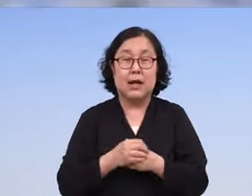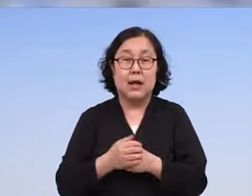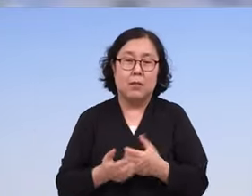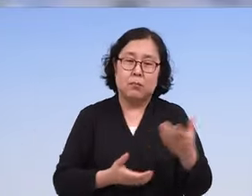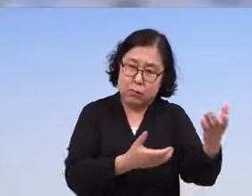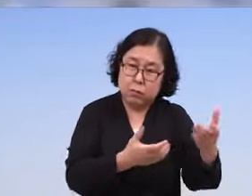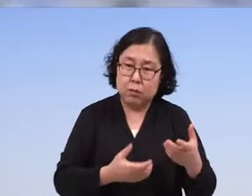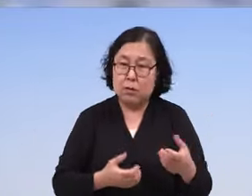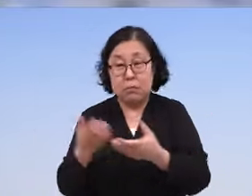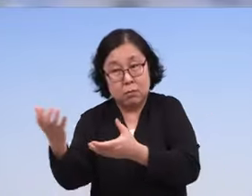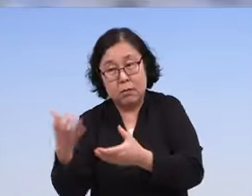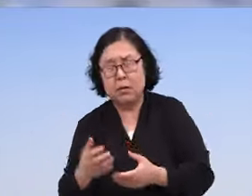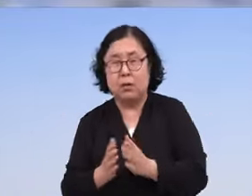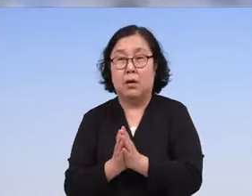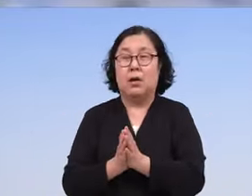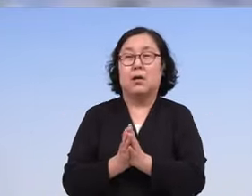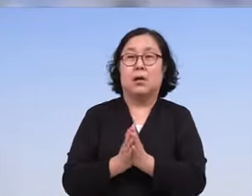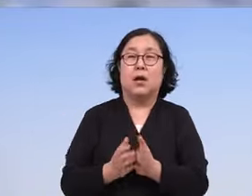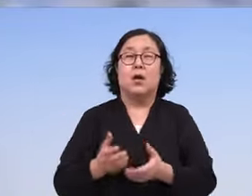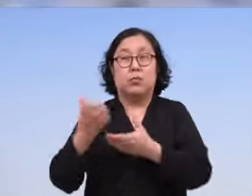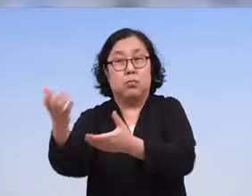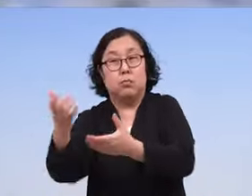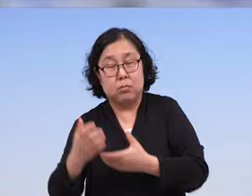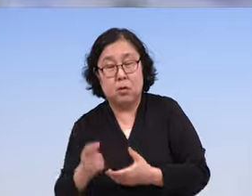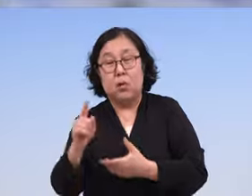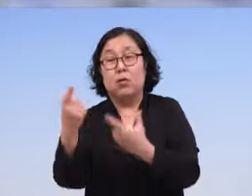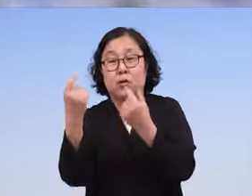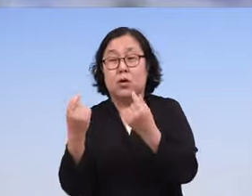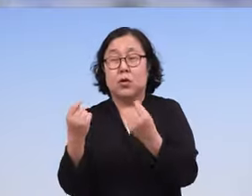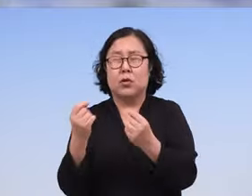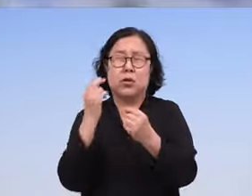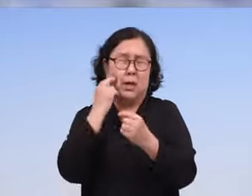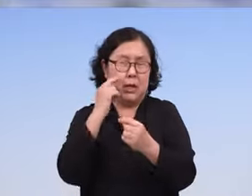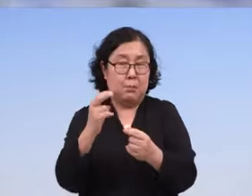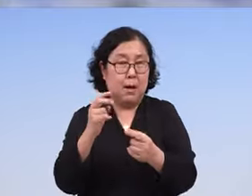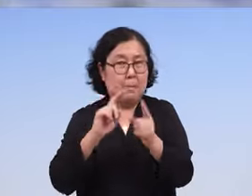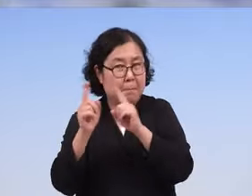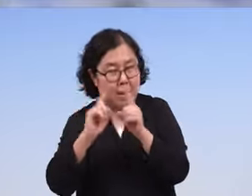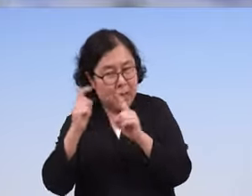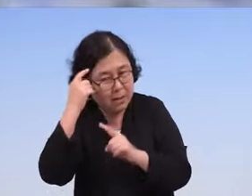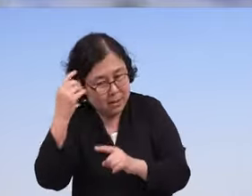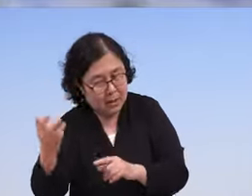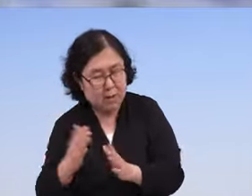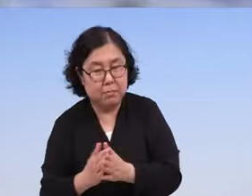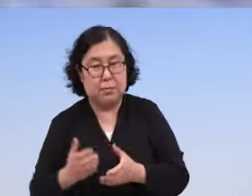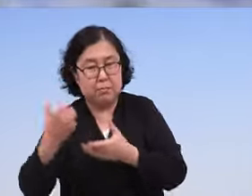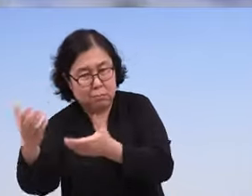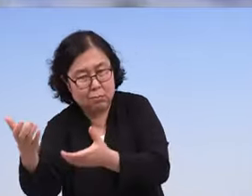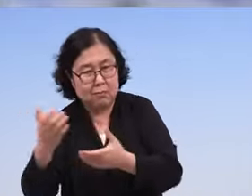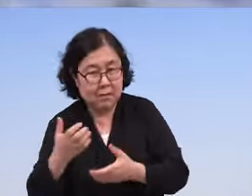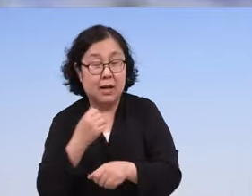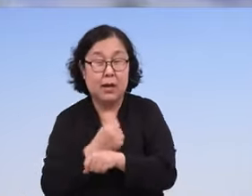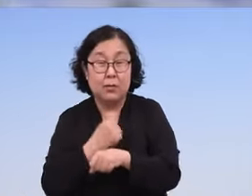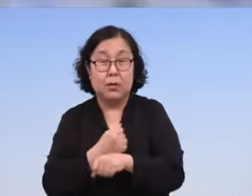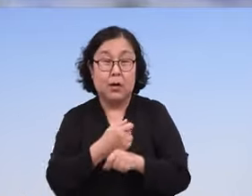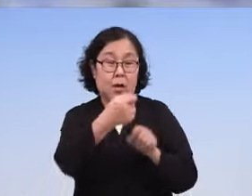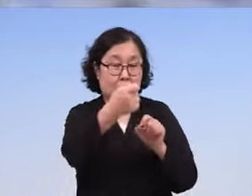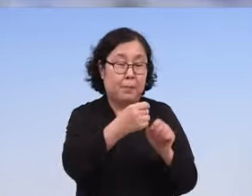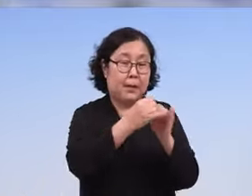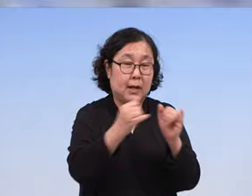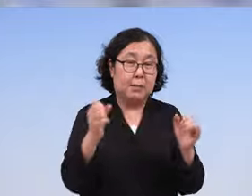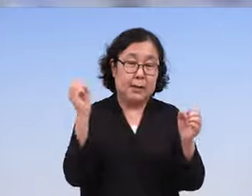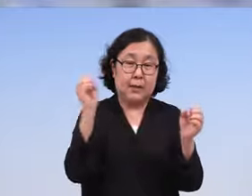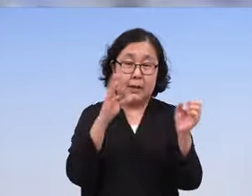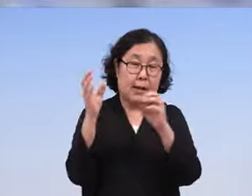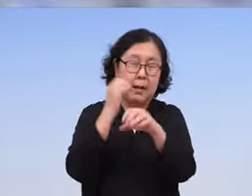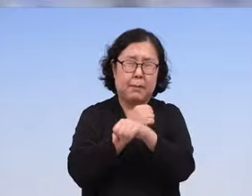있었는데 지난 한 주 내내 이게 계속 이게 제스처까지 뭐라고 말하면 그렇게 심한 말을? 그리고 그